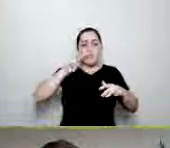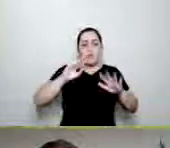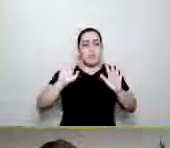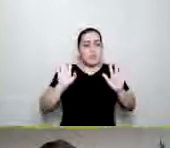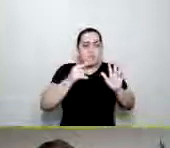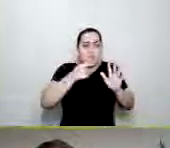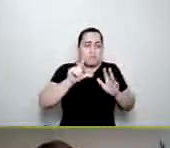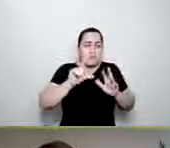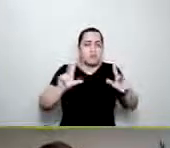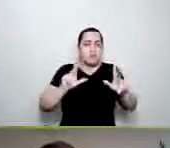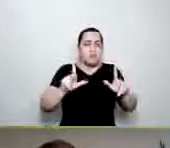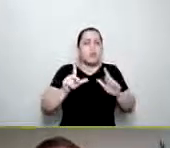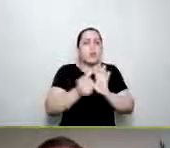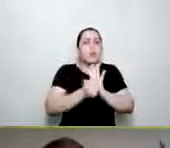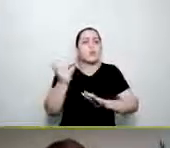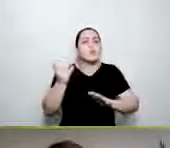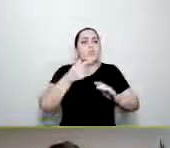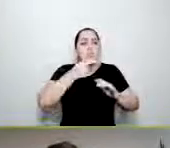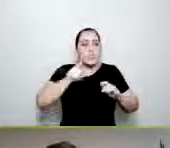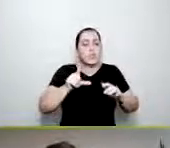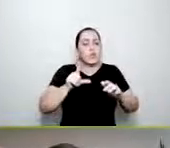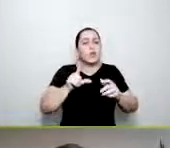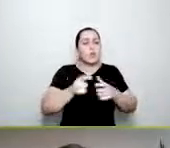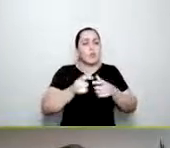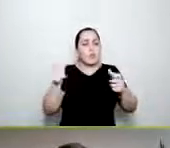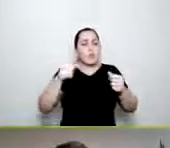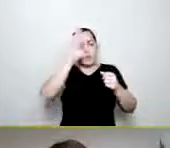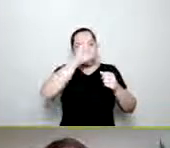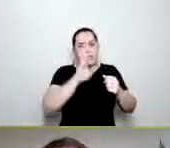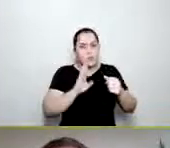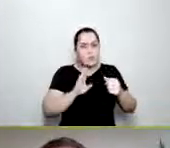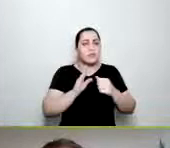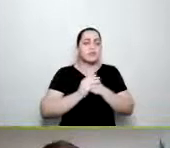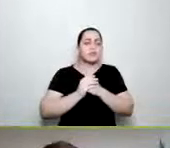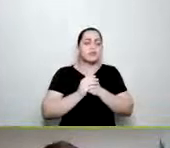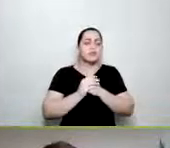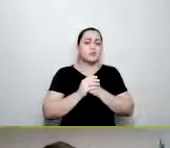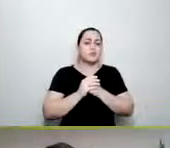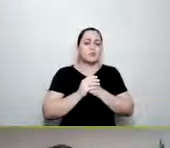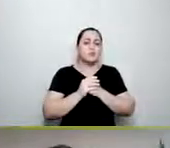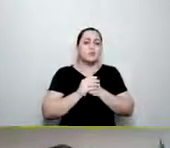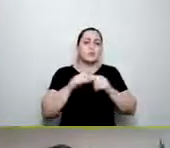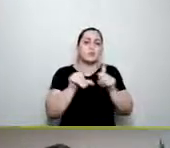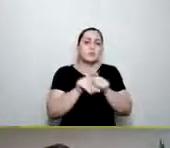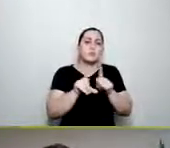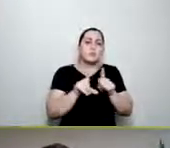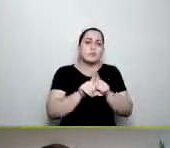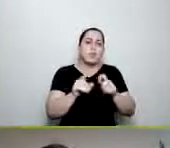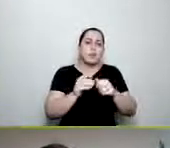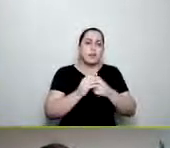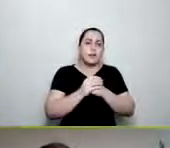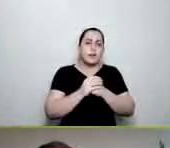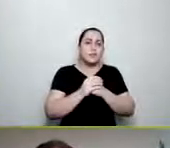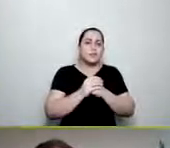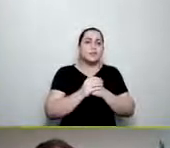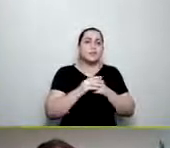possível que o número de línguas no Brasil ainda é maior do que o número que a gente conhece. Mas também é complicado